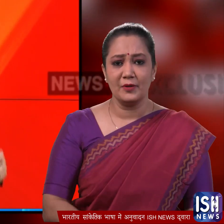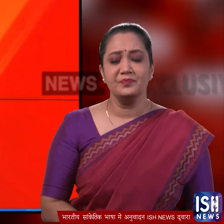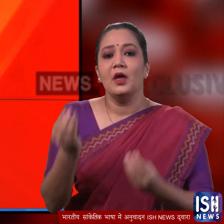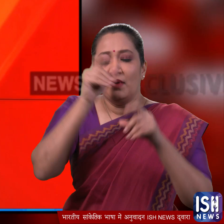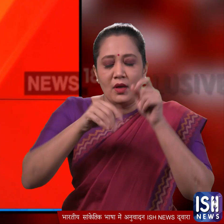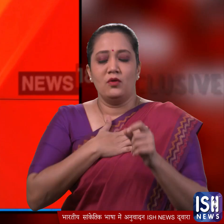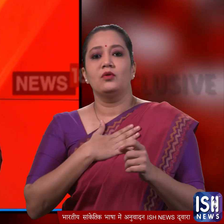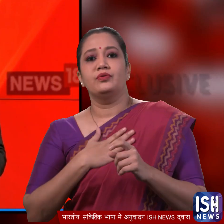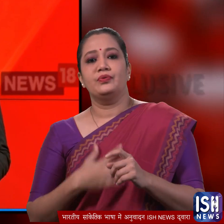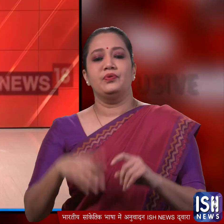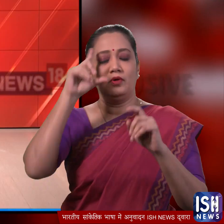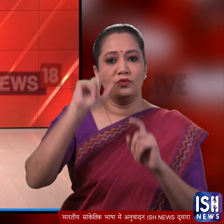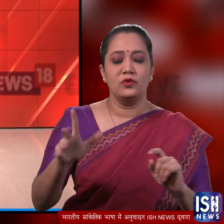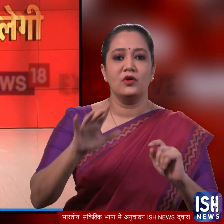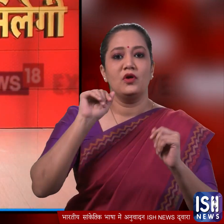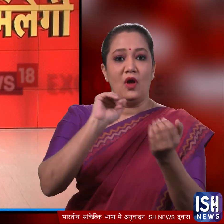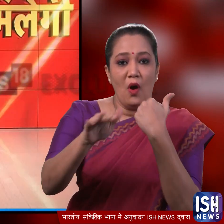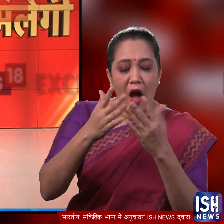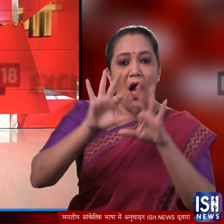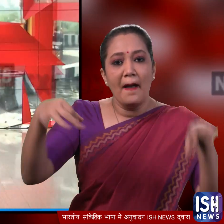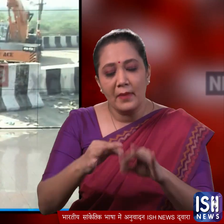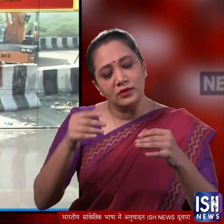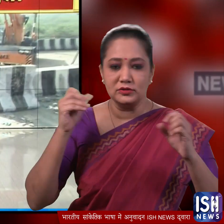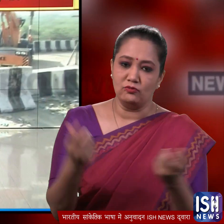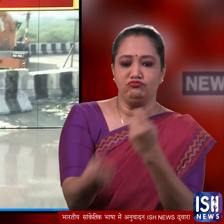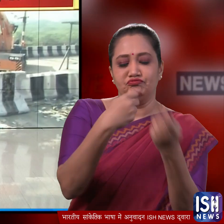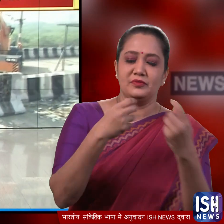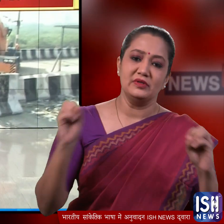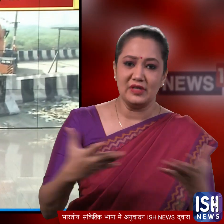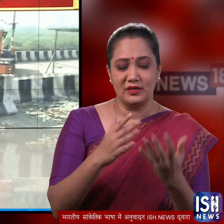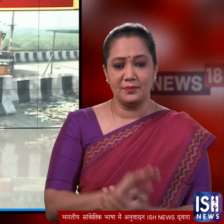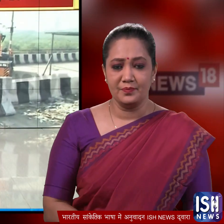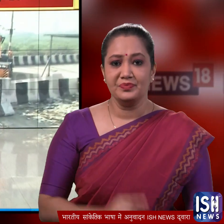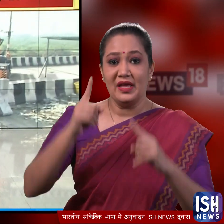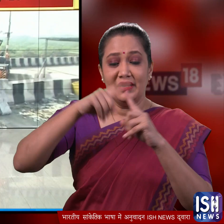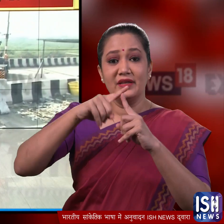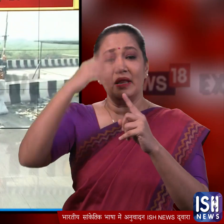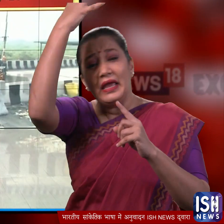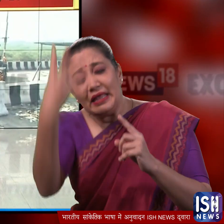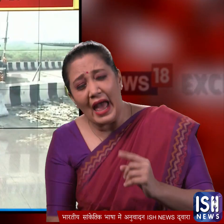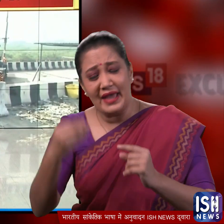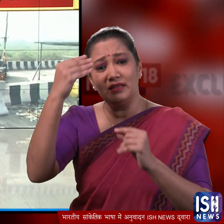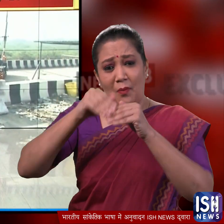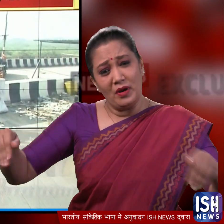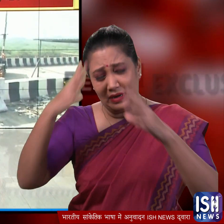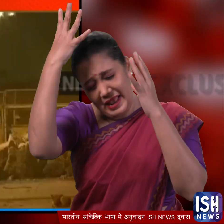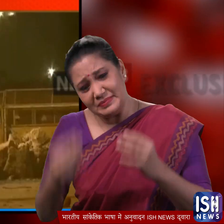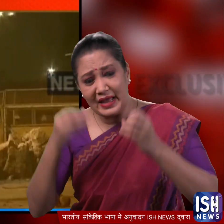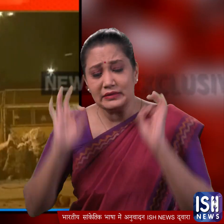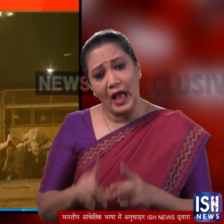लोगों को थोड़ी राहत मिली थी और अब पूरी सड़क खाली करने का काम हो रहा है। दिल्ली के टीकरी बॉर्डर पर तो यह काम रातों रात शुरू हो